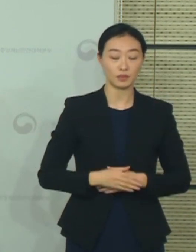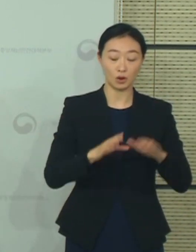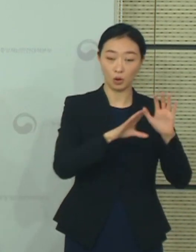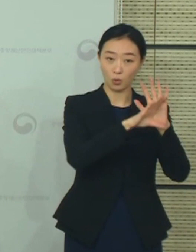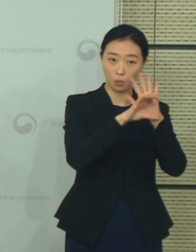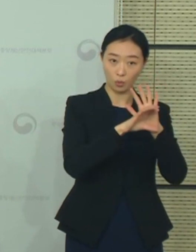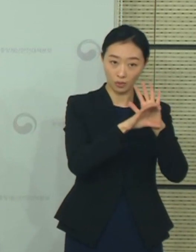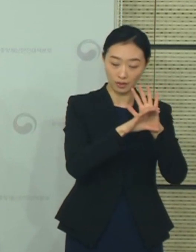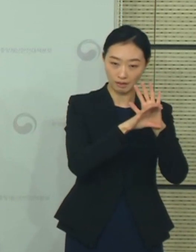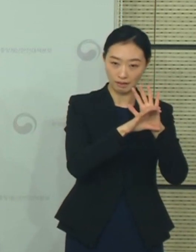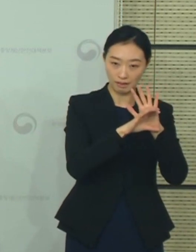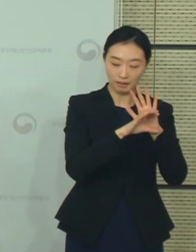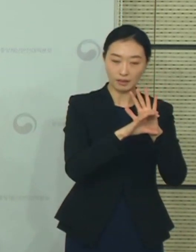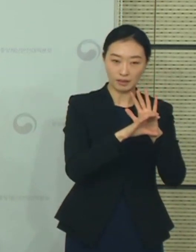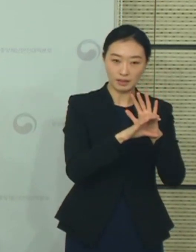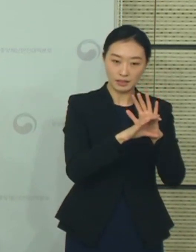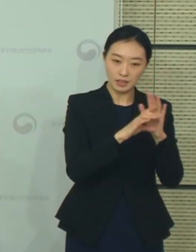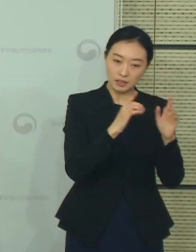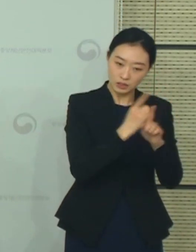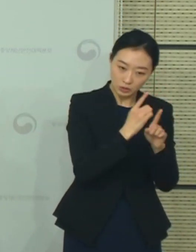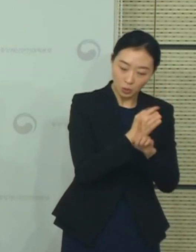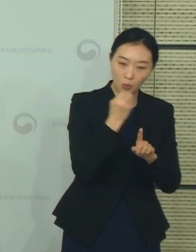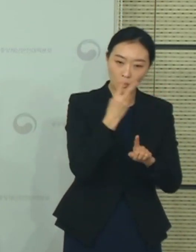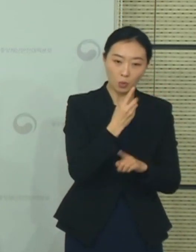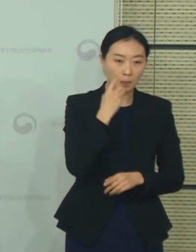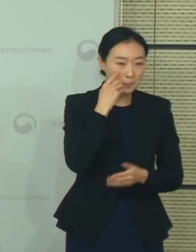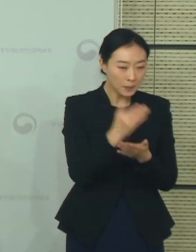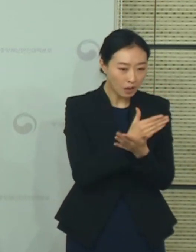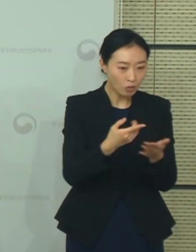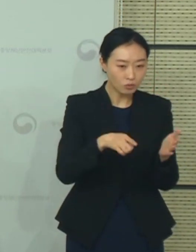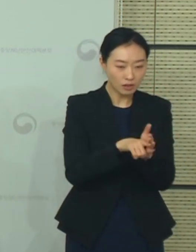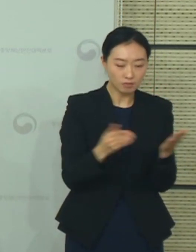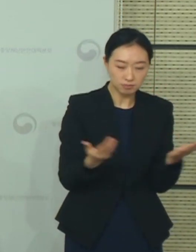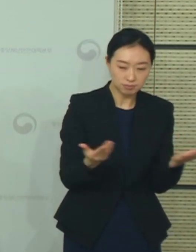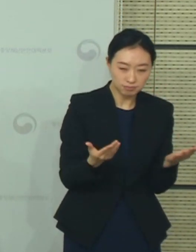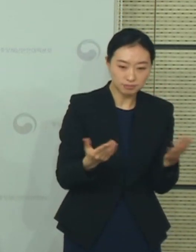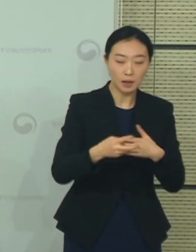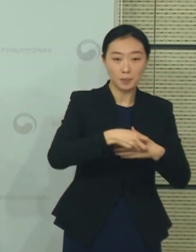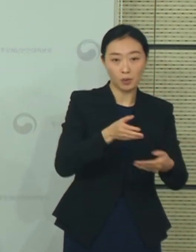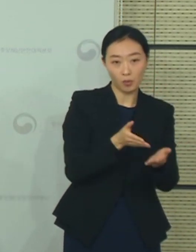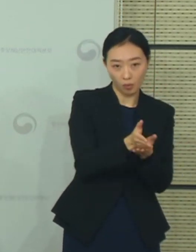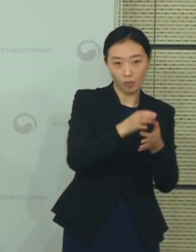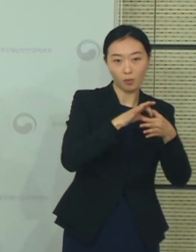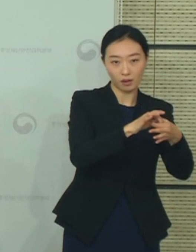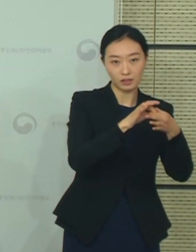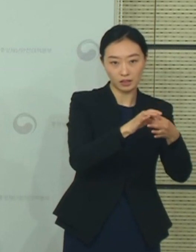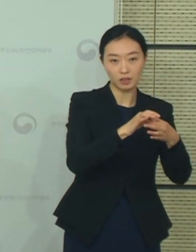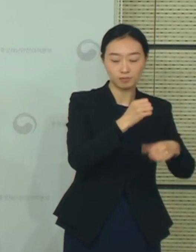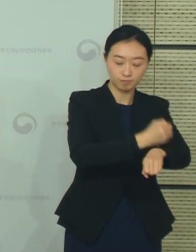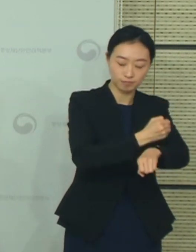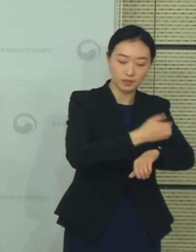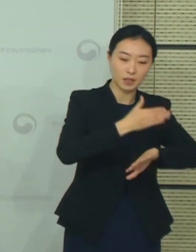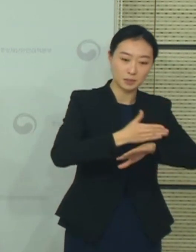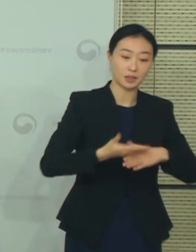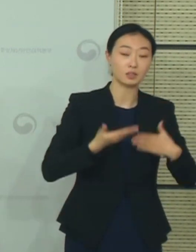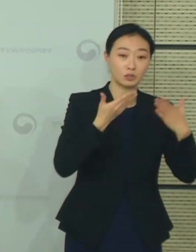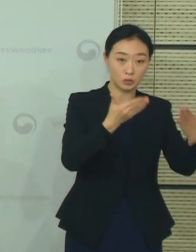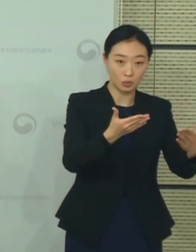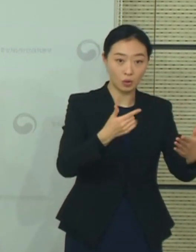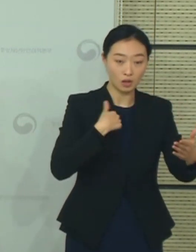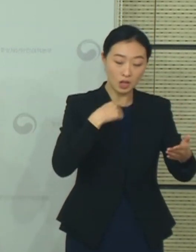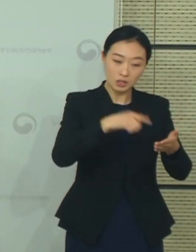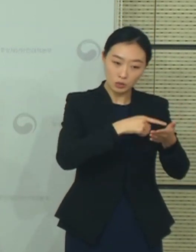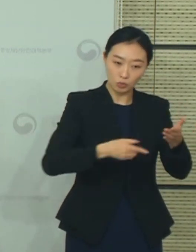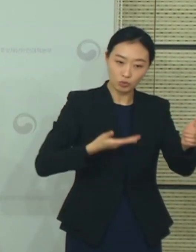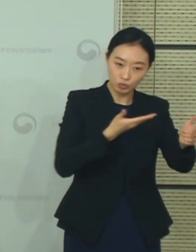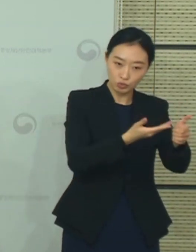코로나19의 진료에 여념이 없는 의료인들에게 다시 한번 감사드리며 정부는 의료인 지원을 위하여 최선을